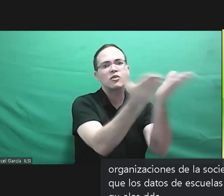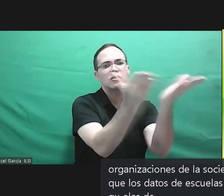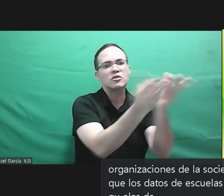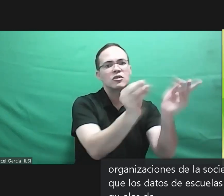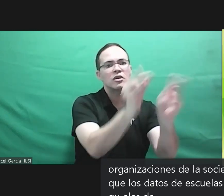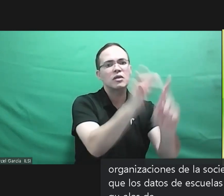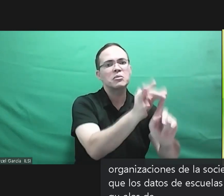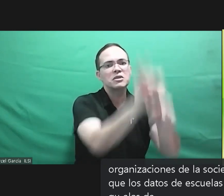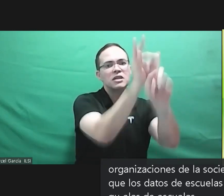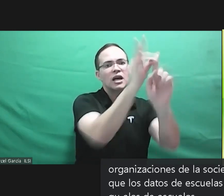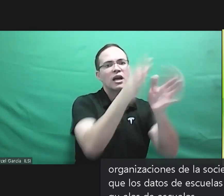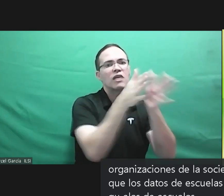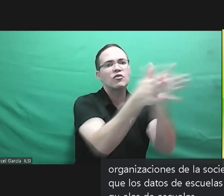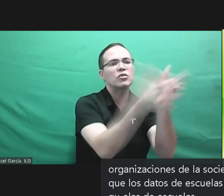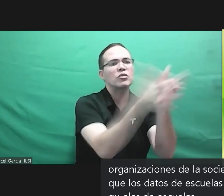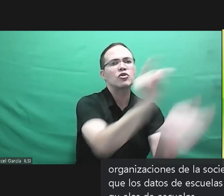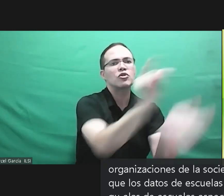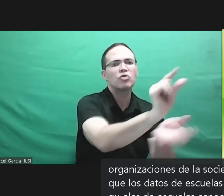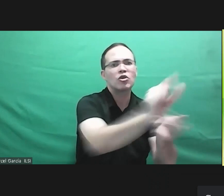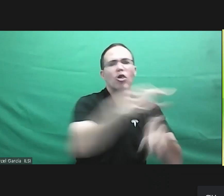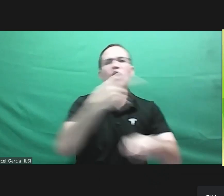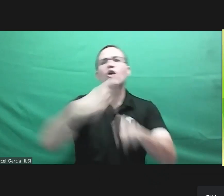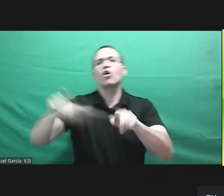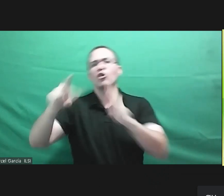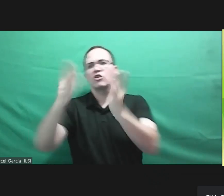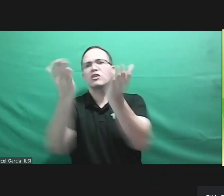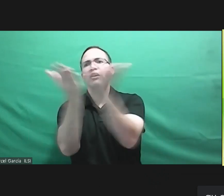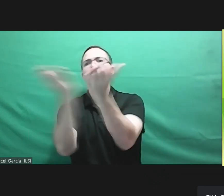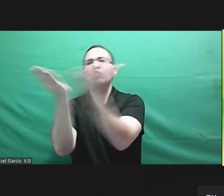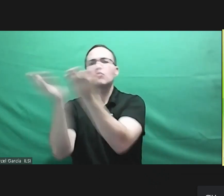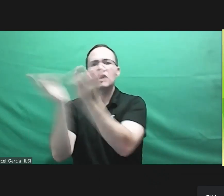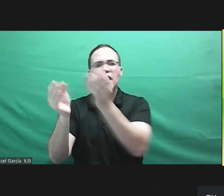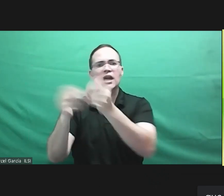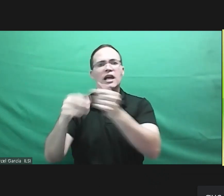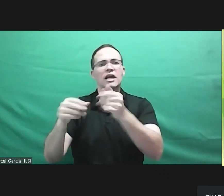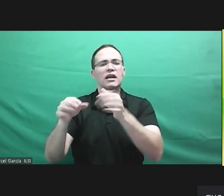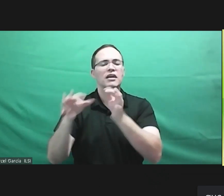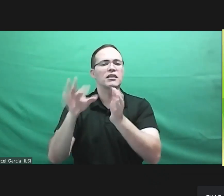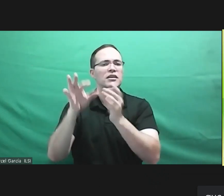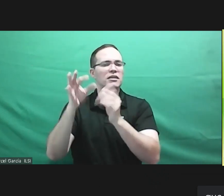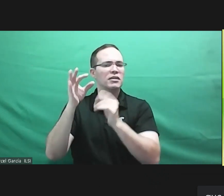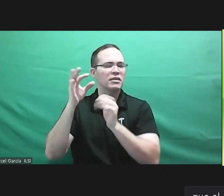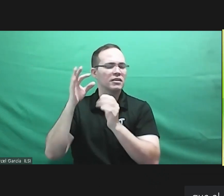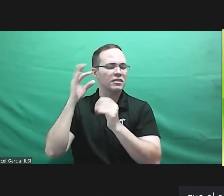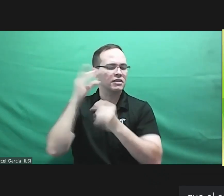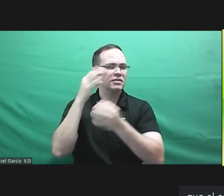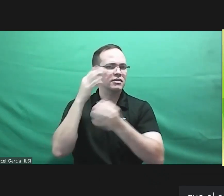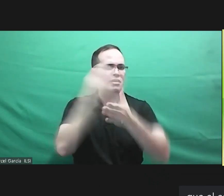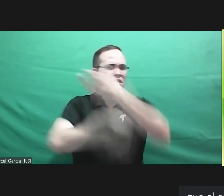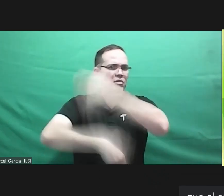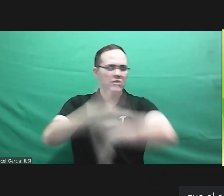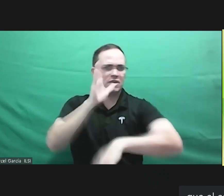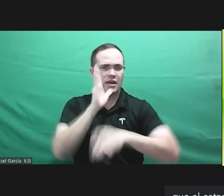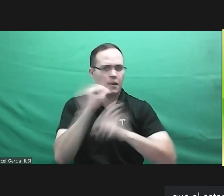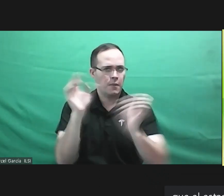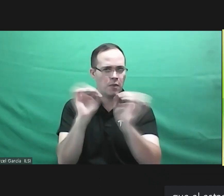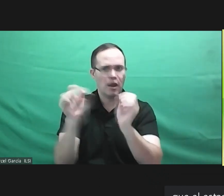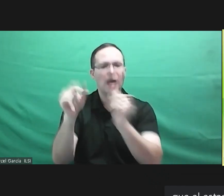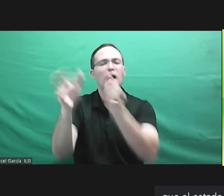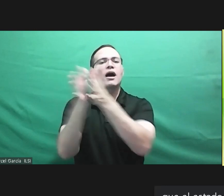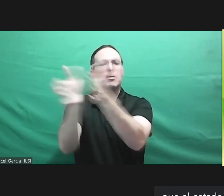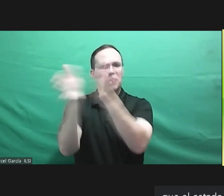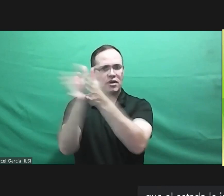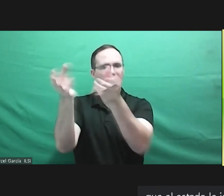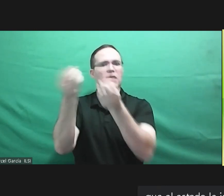menos cosas respecto a esas y también porque había algunos problemas con respecto a que no se